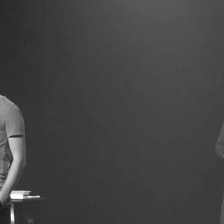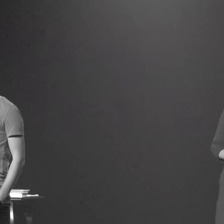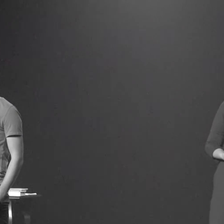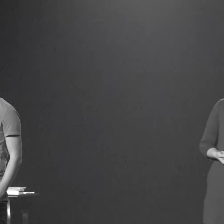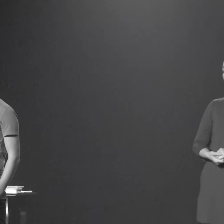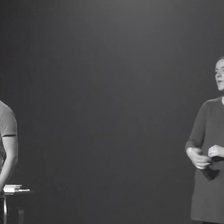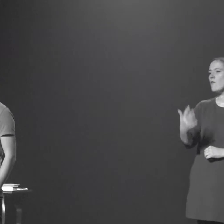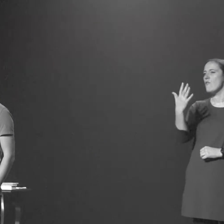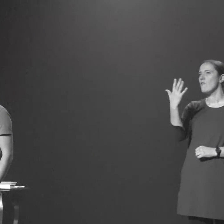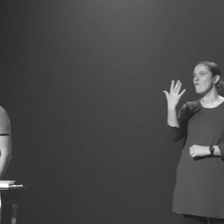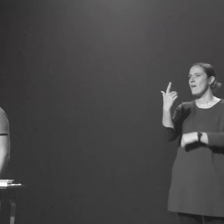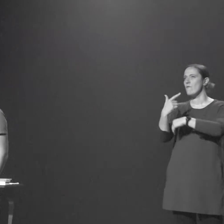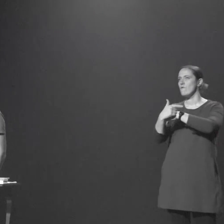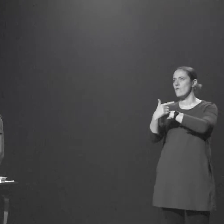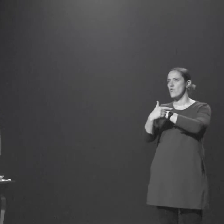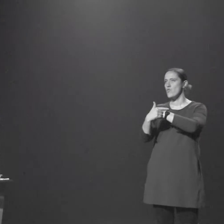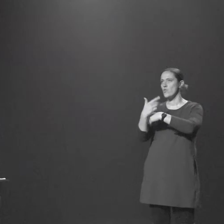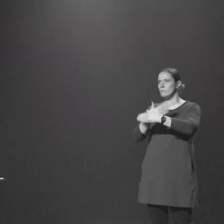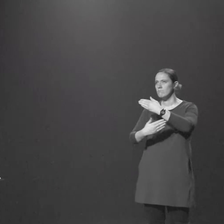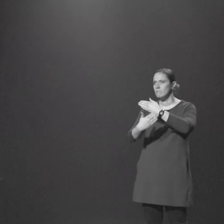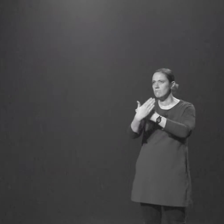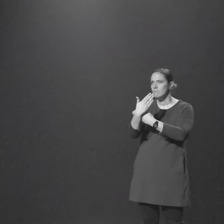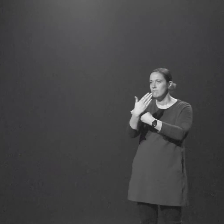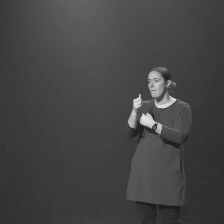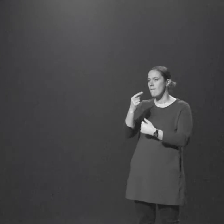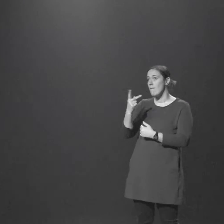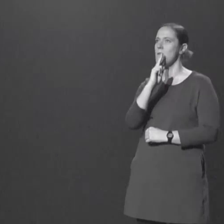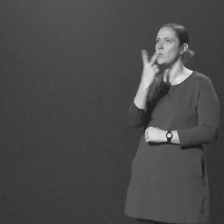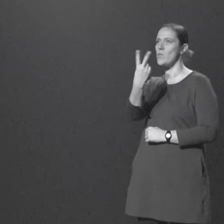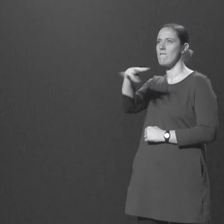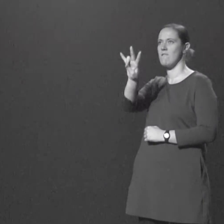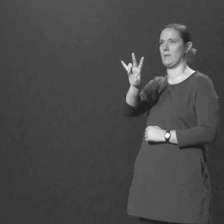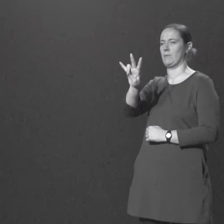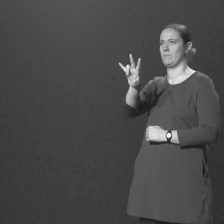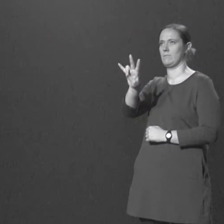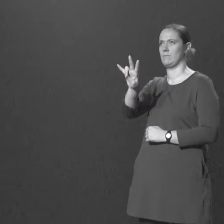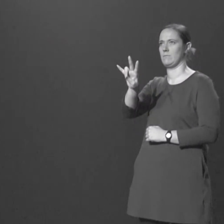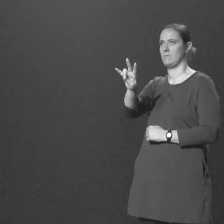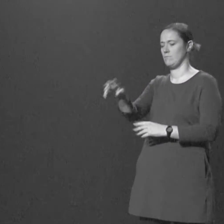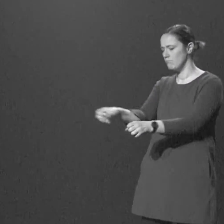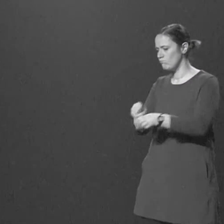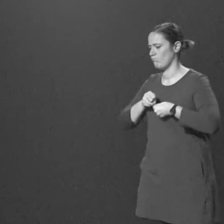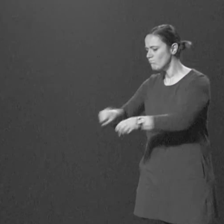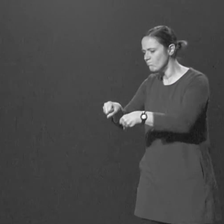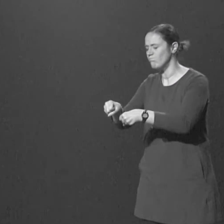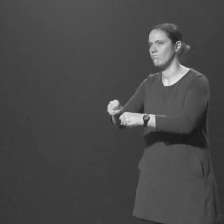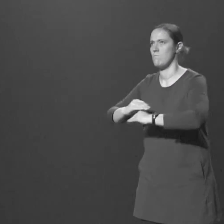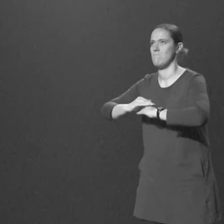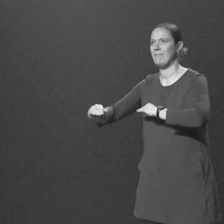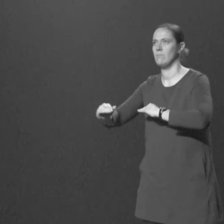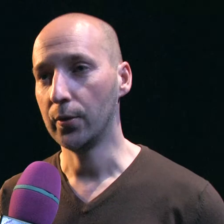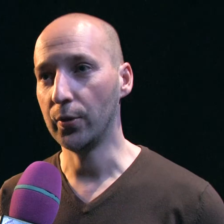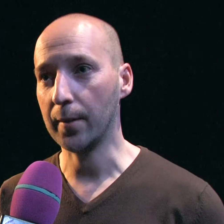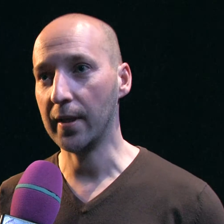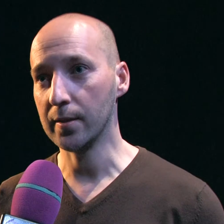Om 5:00 's ochtends vielen enkele agenten van de Gestapo ons huis binnen. Ze haalden me uit bed en namen me